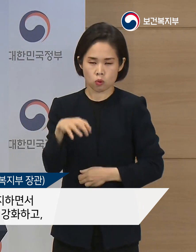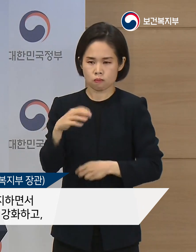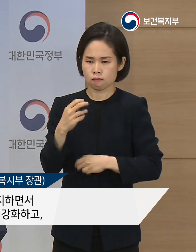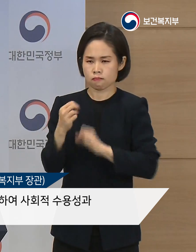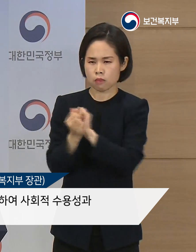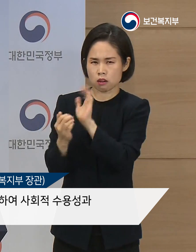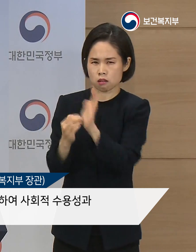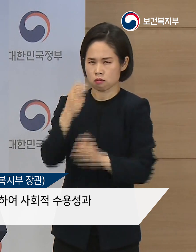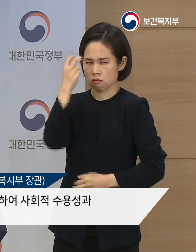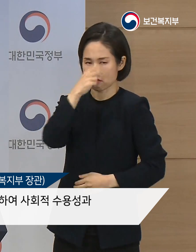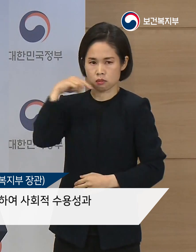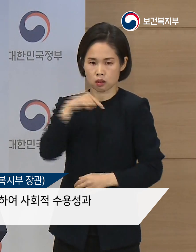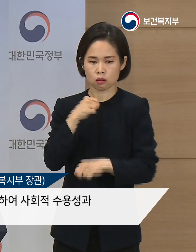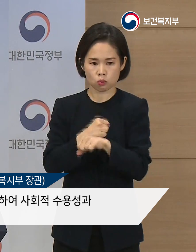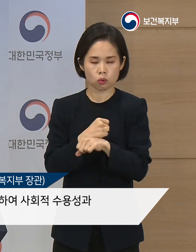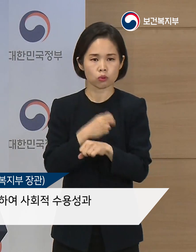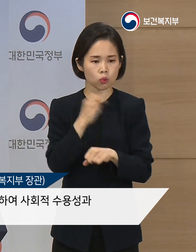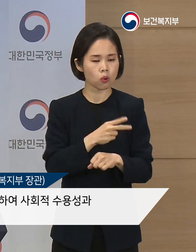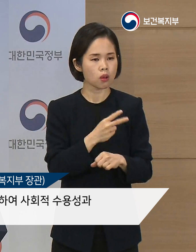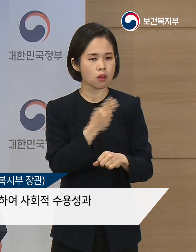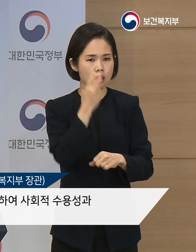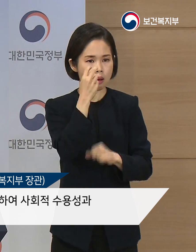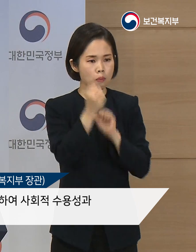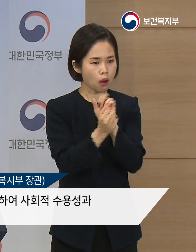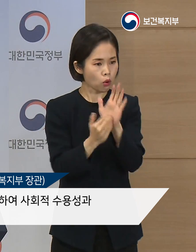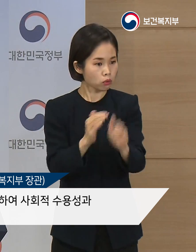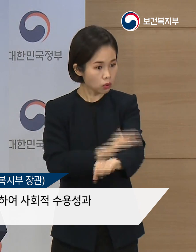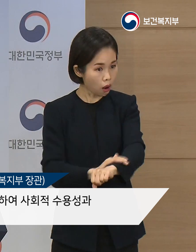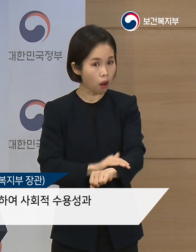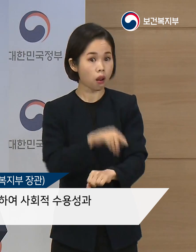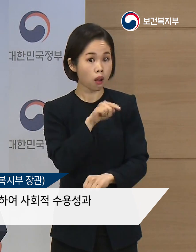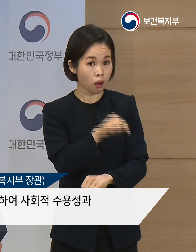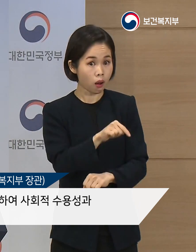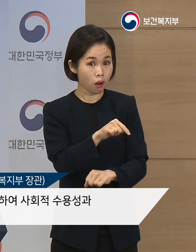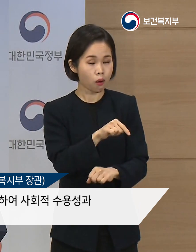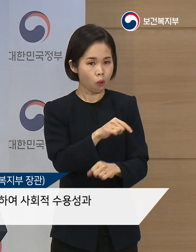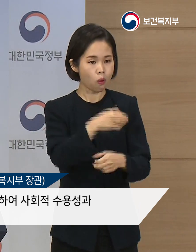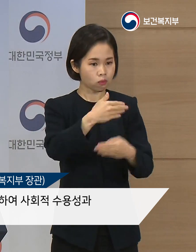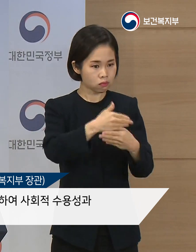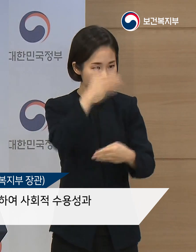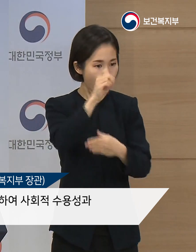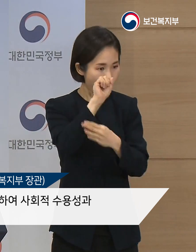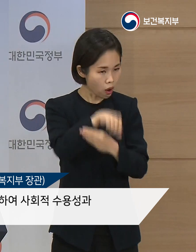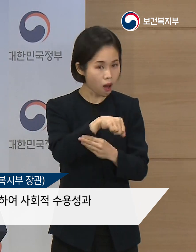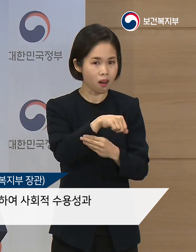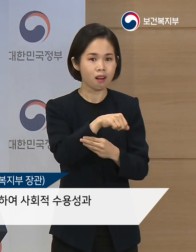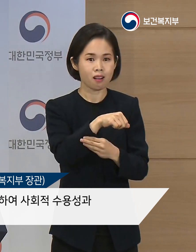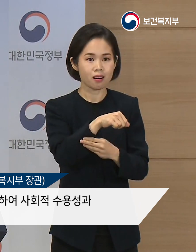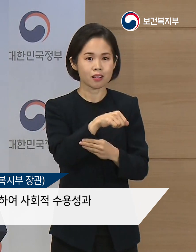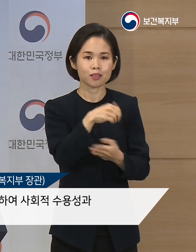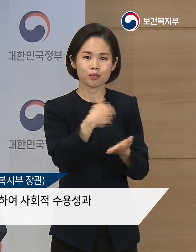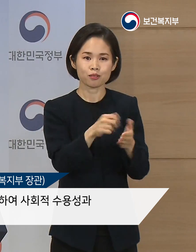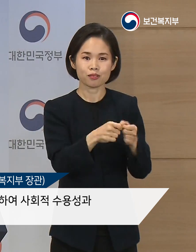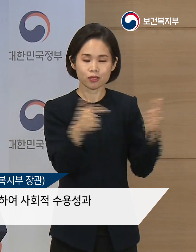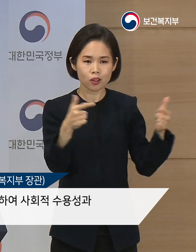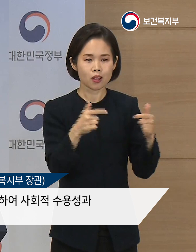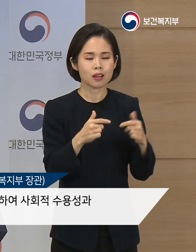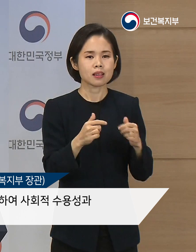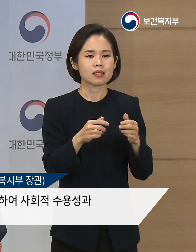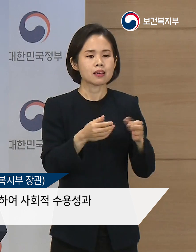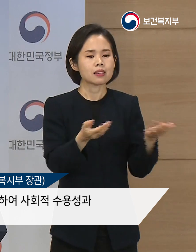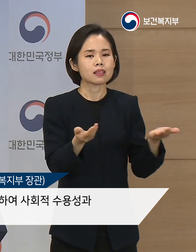강화하고 방역 관리가 우수한 시설의 운영은 확대하여 사회적 수용성과 효율성을 제고하고자